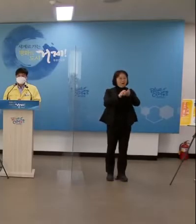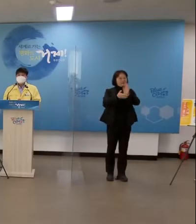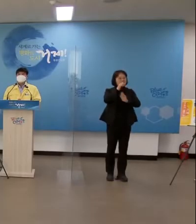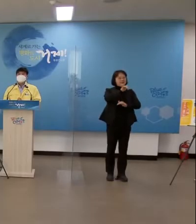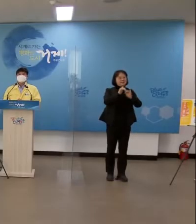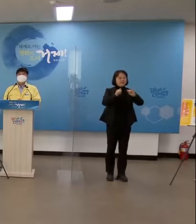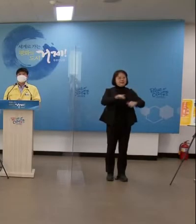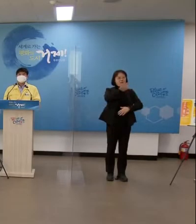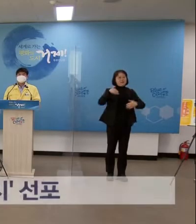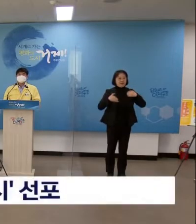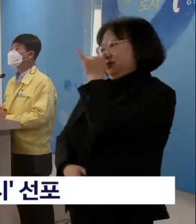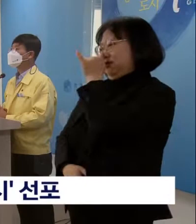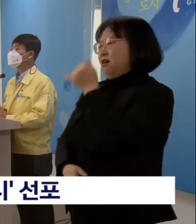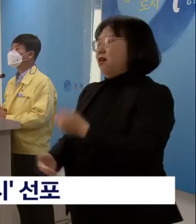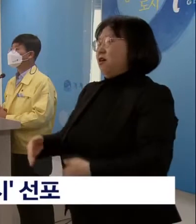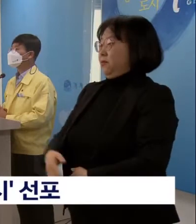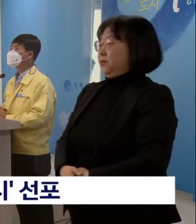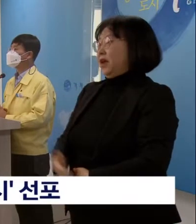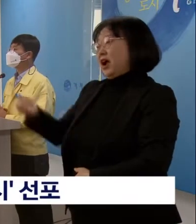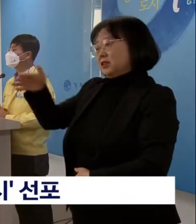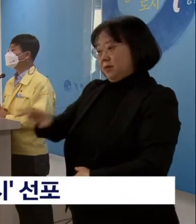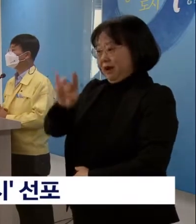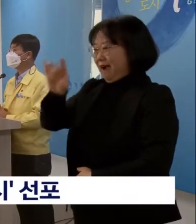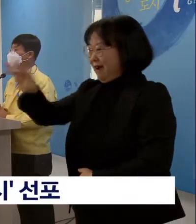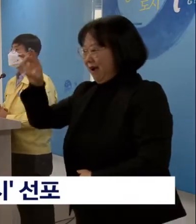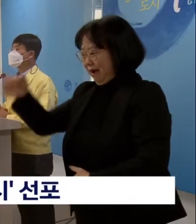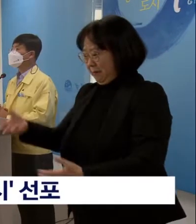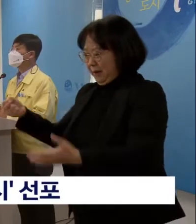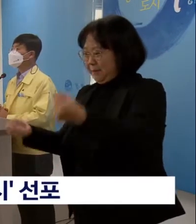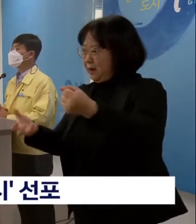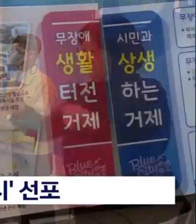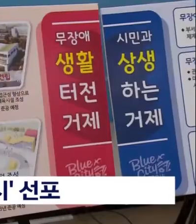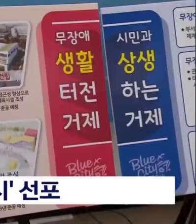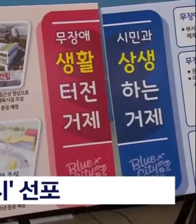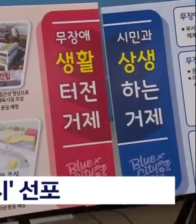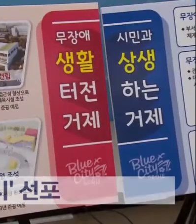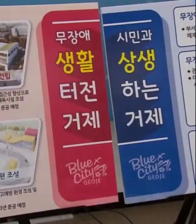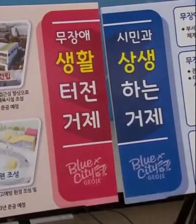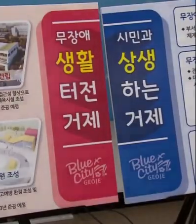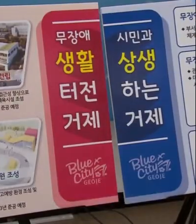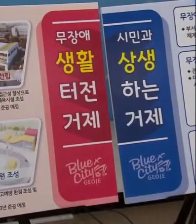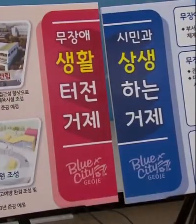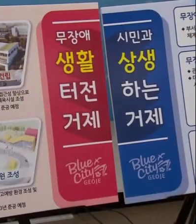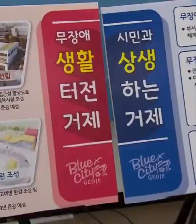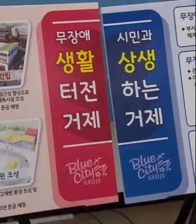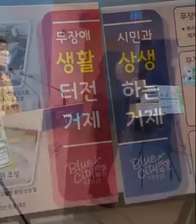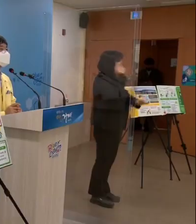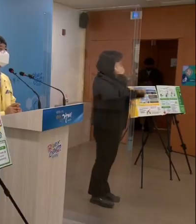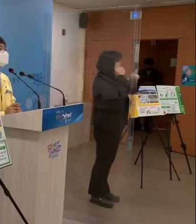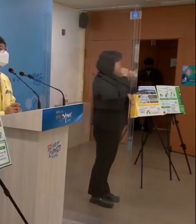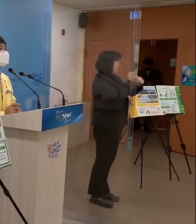거제시는 장애인이나 노약자 등 사회적 약자들의 이 같은 불편을 해소하기 위해 무장애 도시 조성을 선포했습니다.